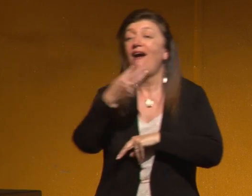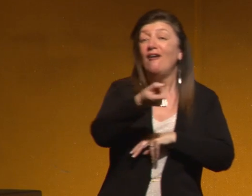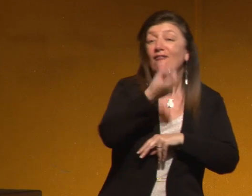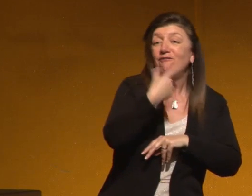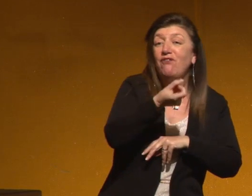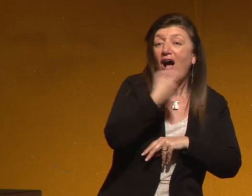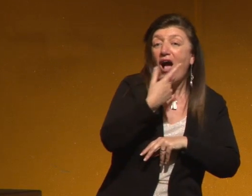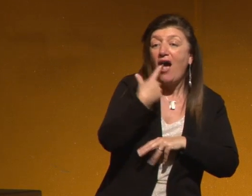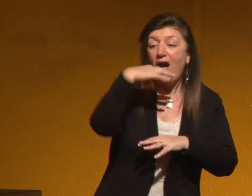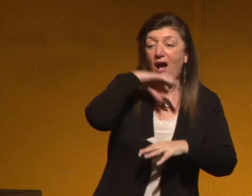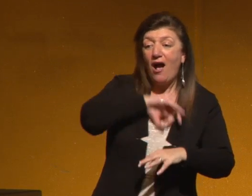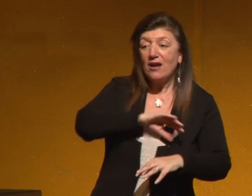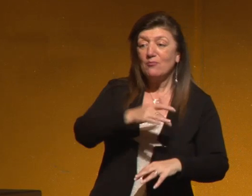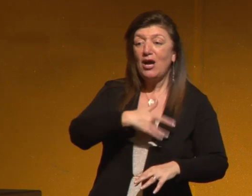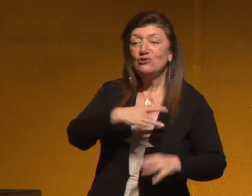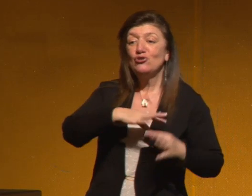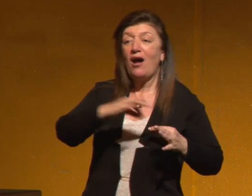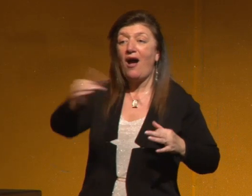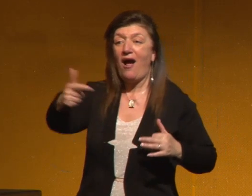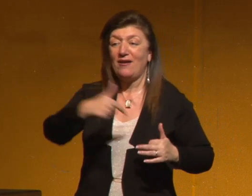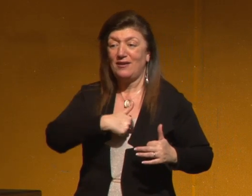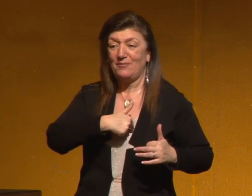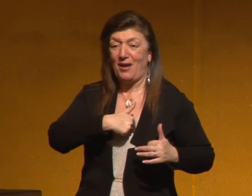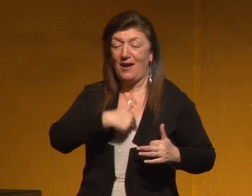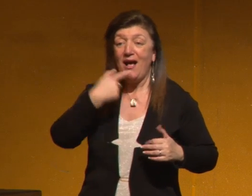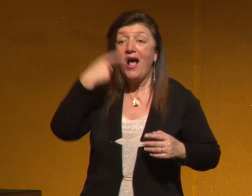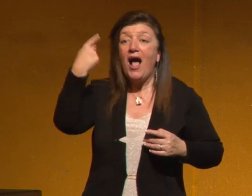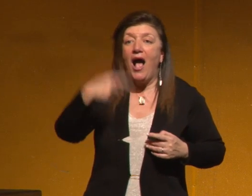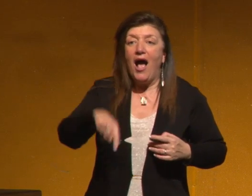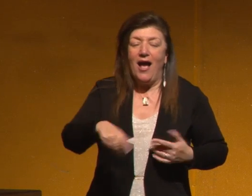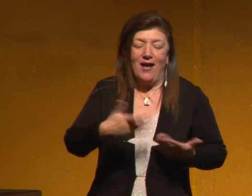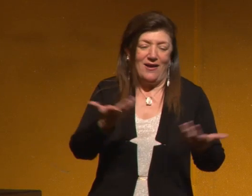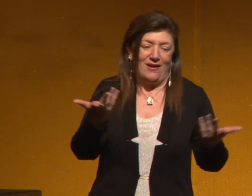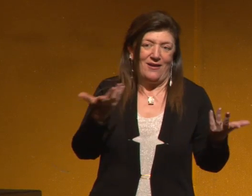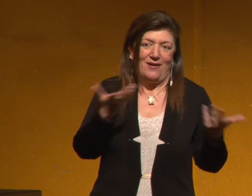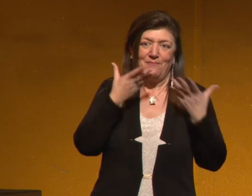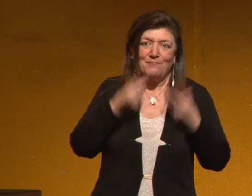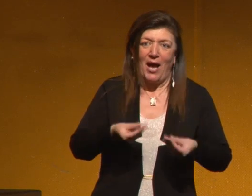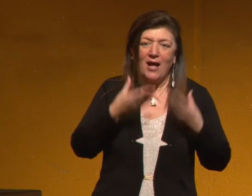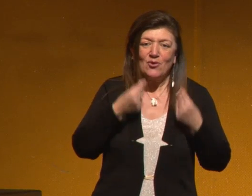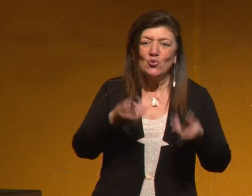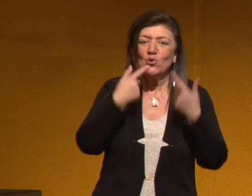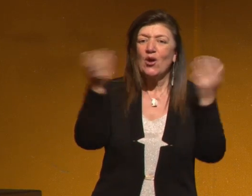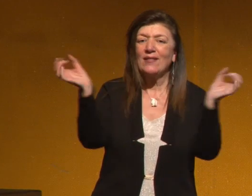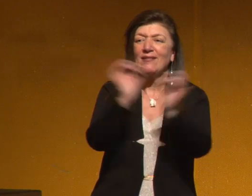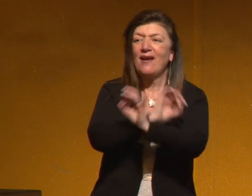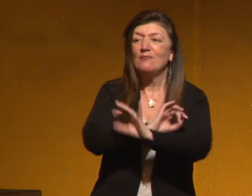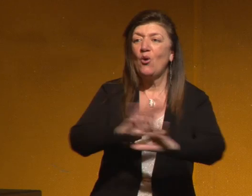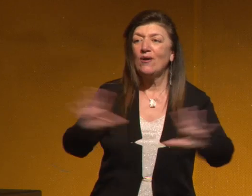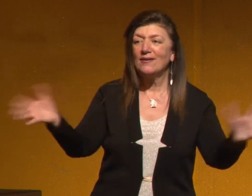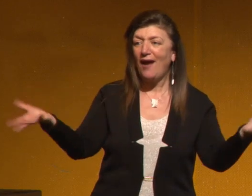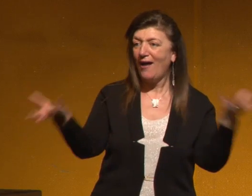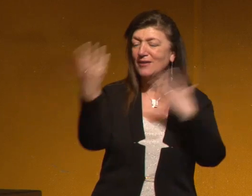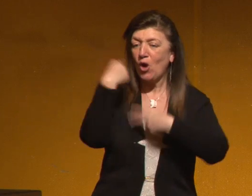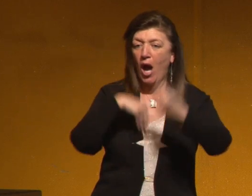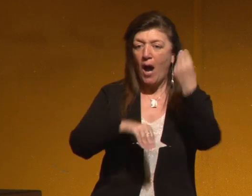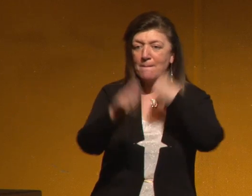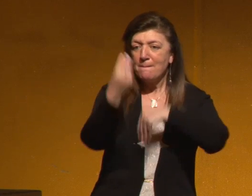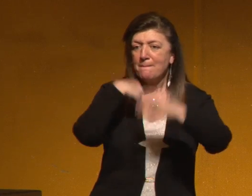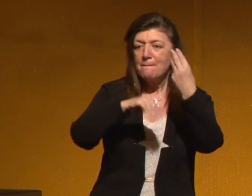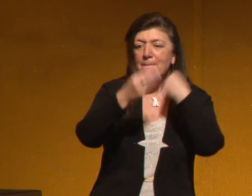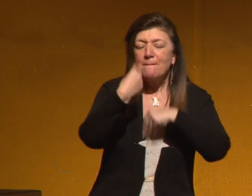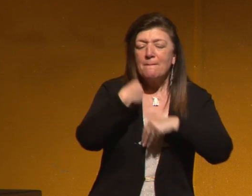matura più democratica non può prescindere da un dialogo che si alimenta soprattutto attraverso i libri e sono certo